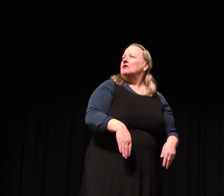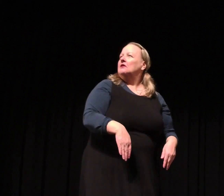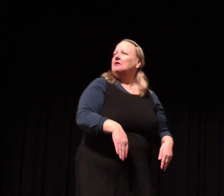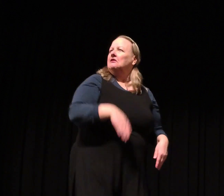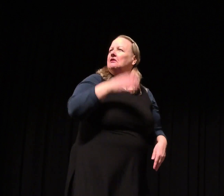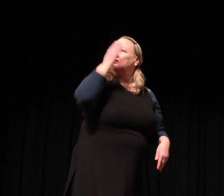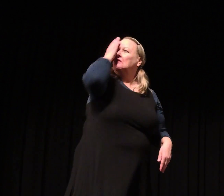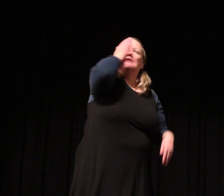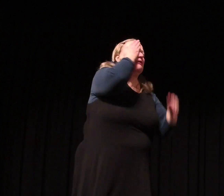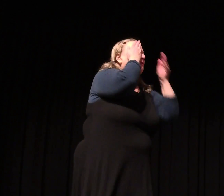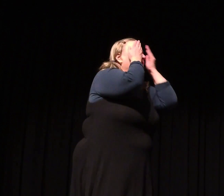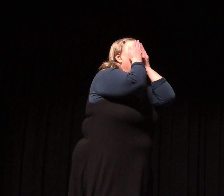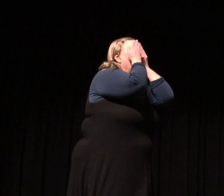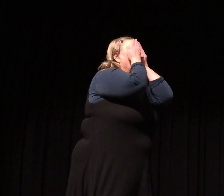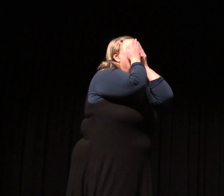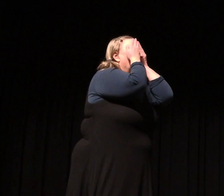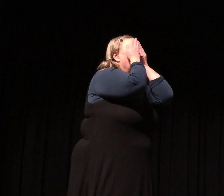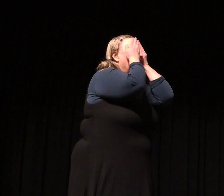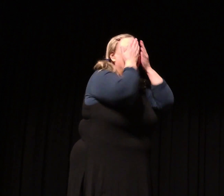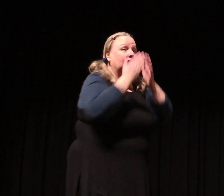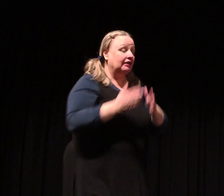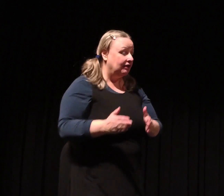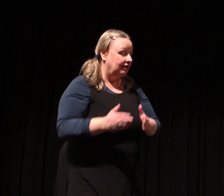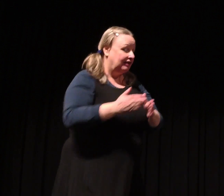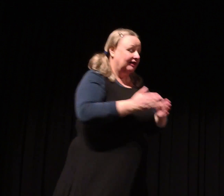se cachent le visage.